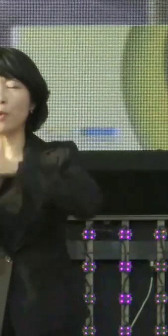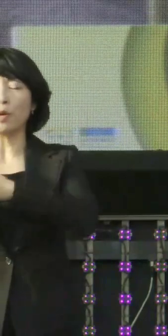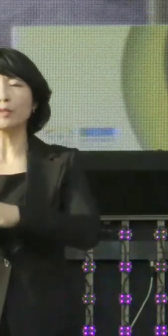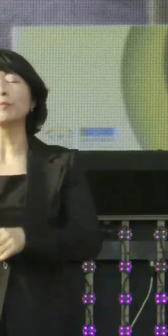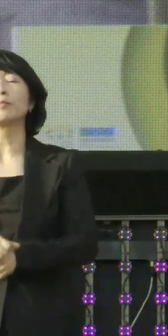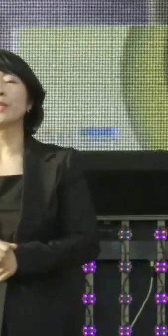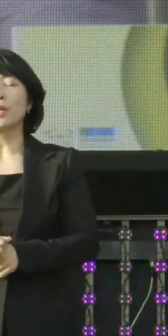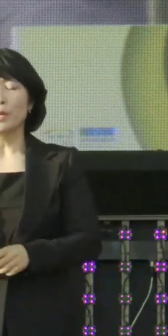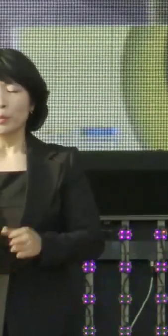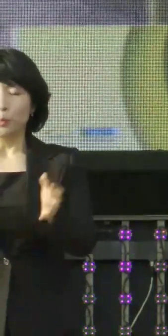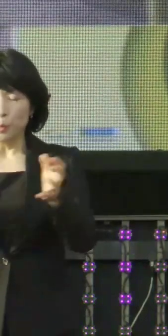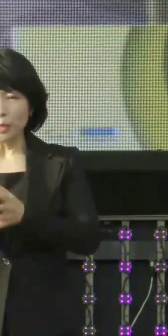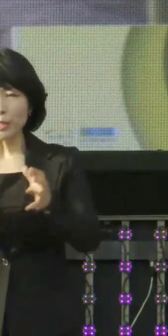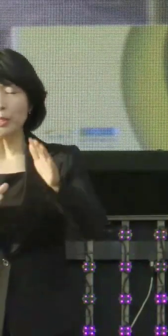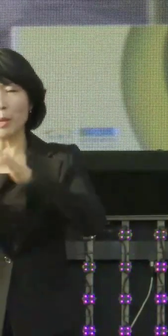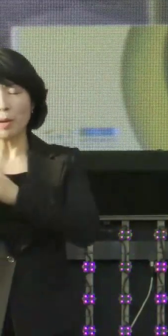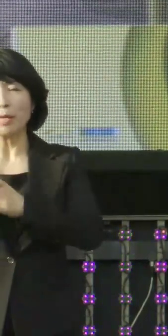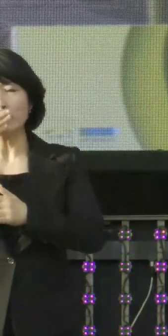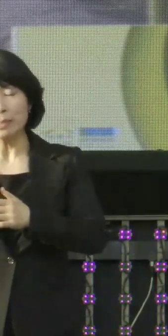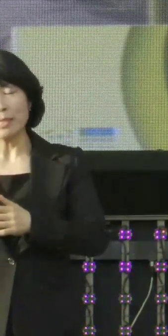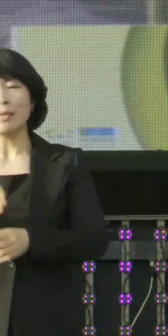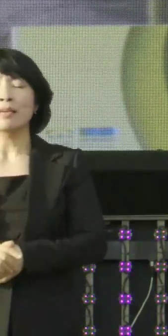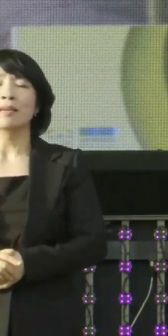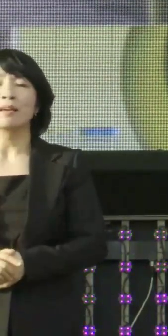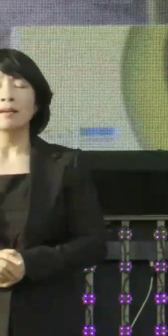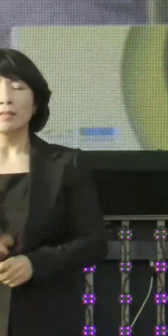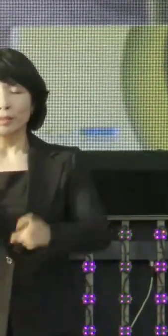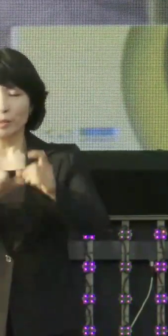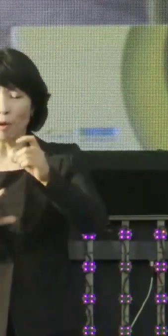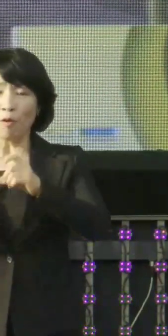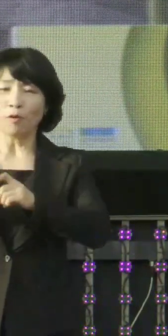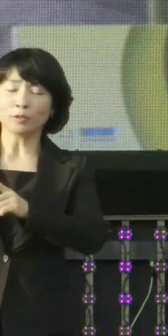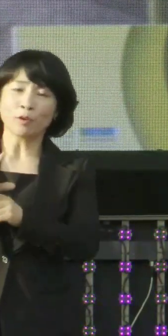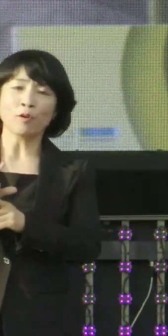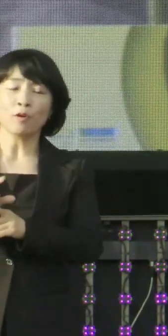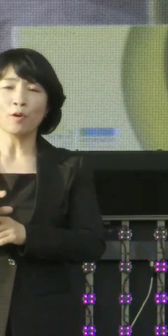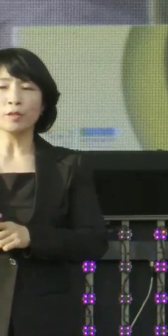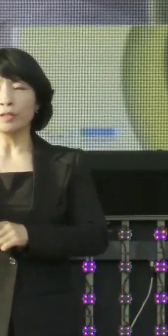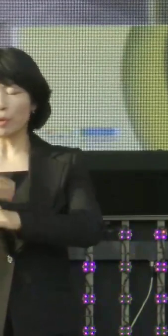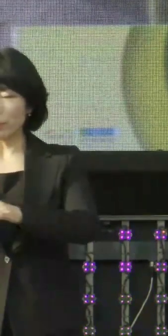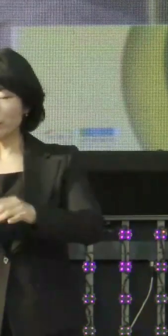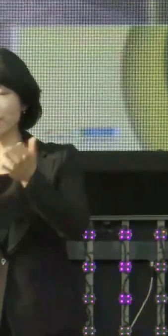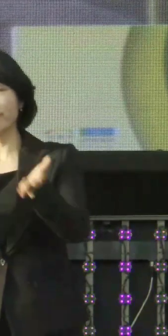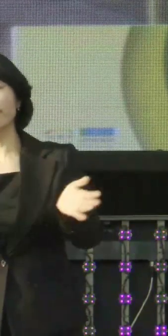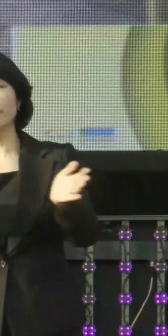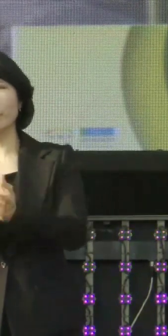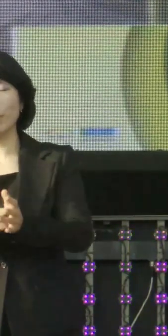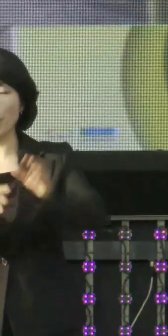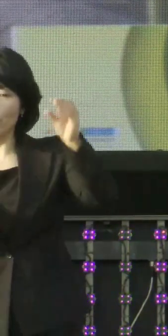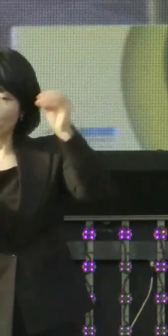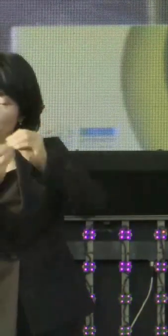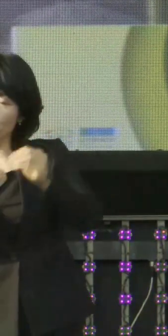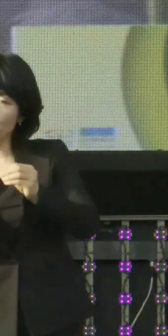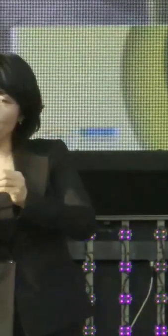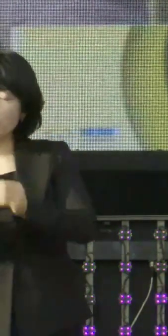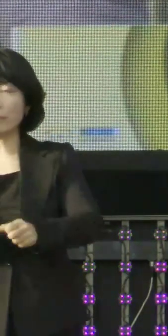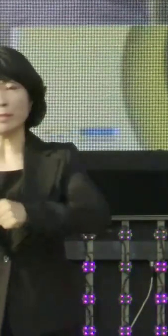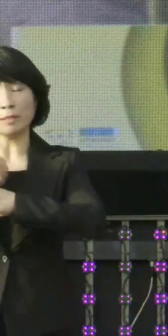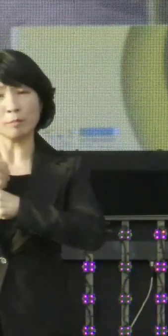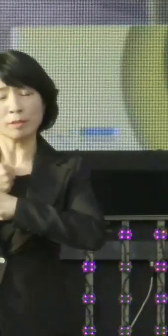도자기의 명산지로 더욱 도약할 수 있도록 도예인 여러분들과 함께 전통을